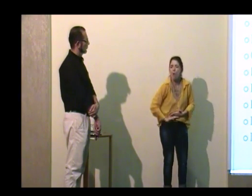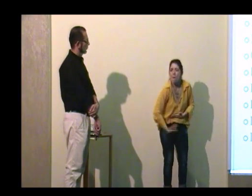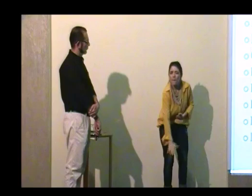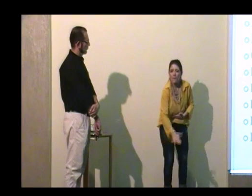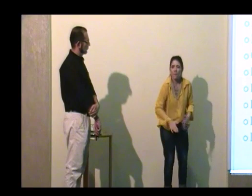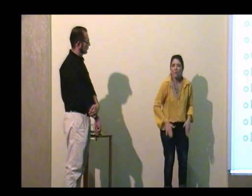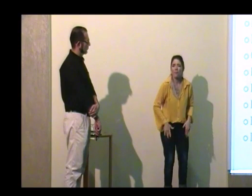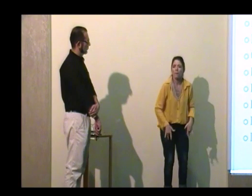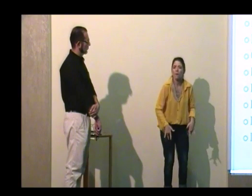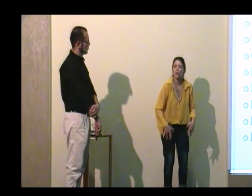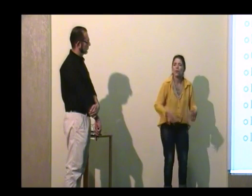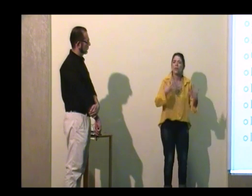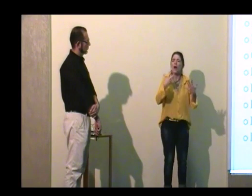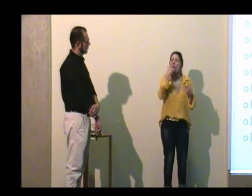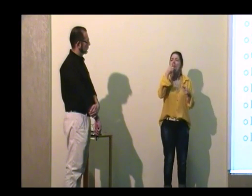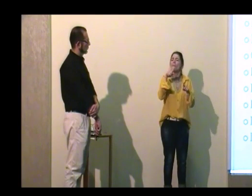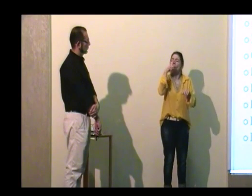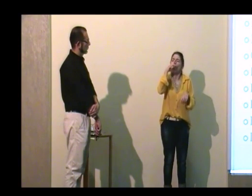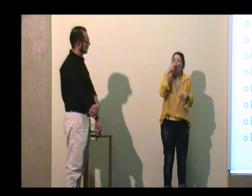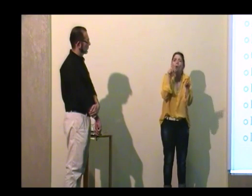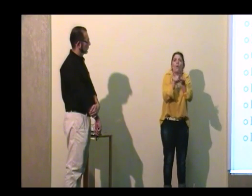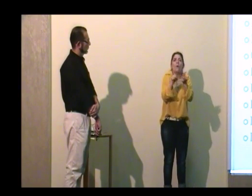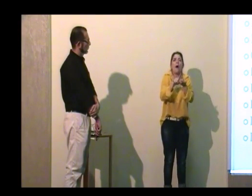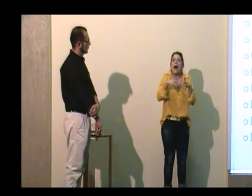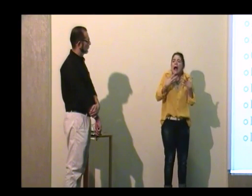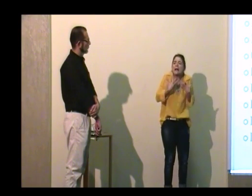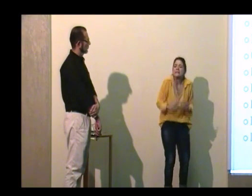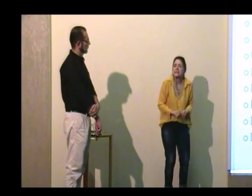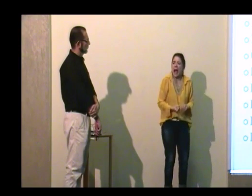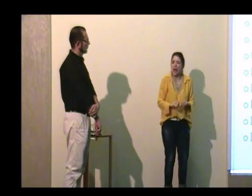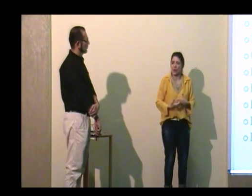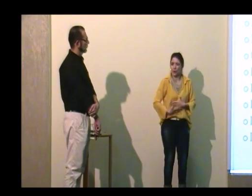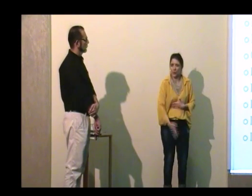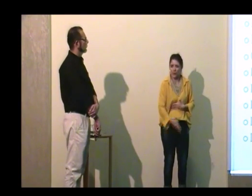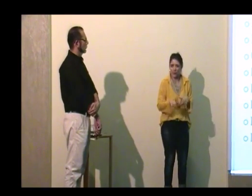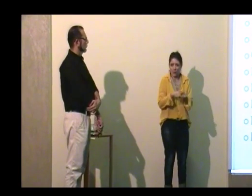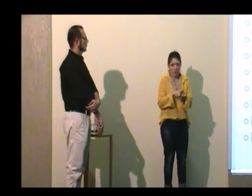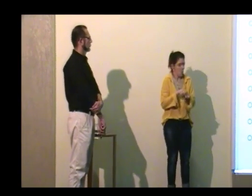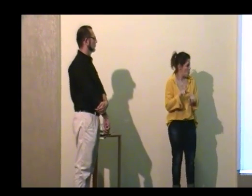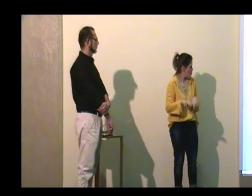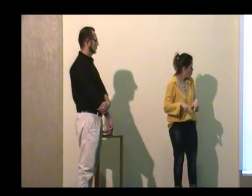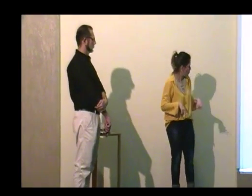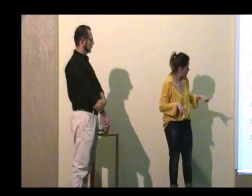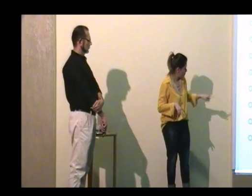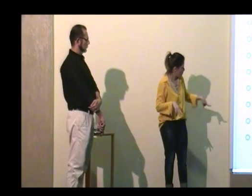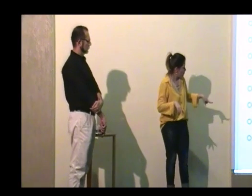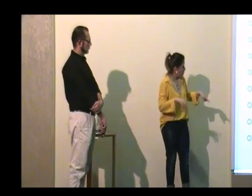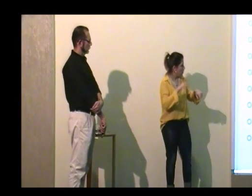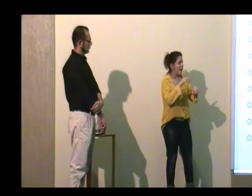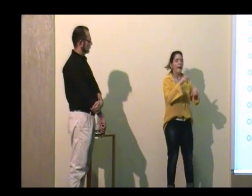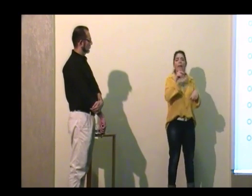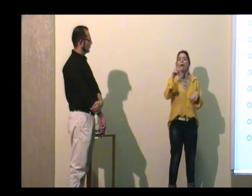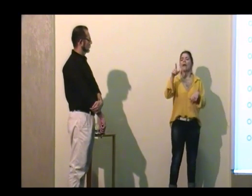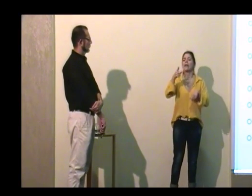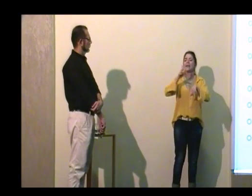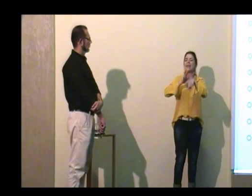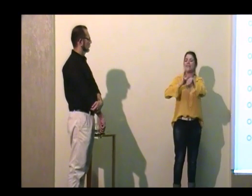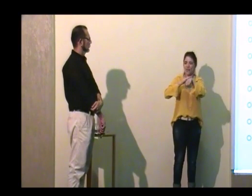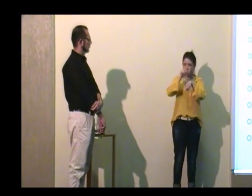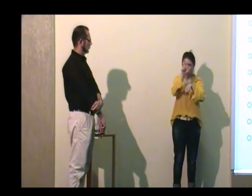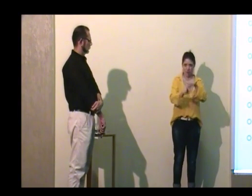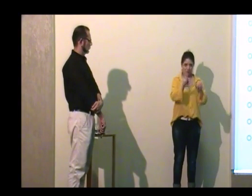Você sente peso ou uma dor nas pernas. É outra sensação que acontece.